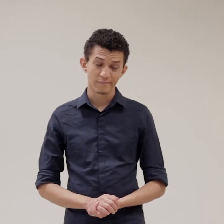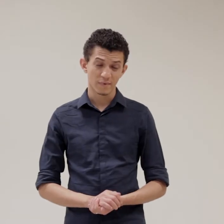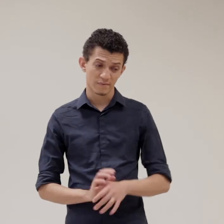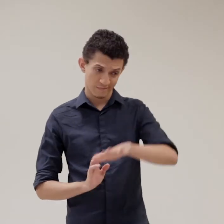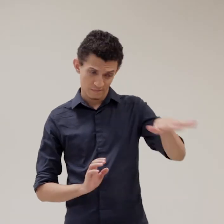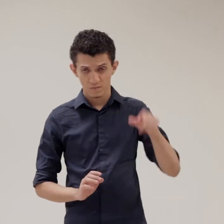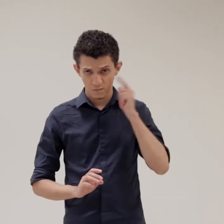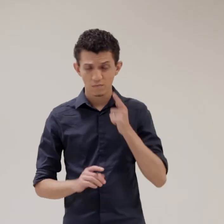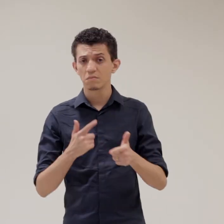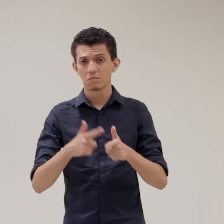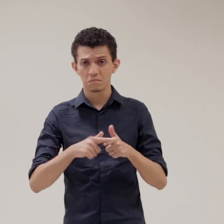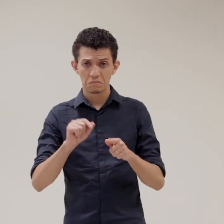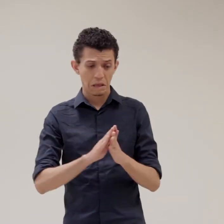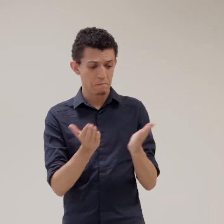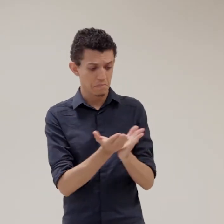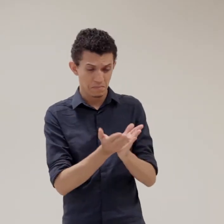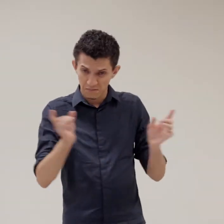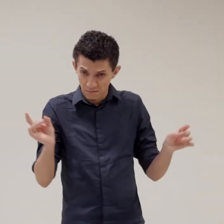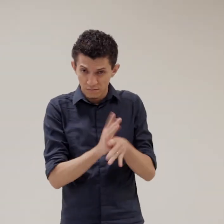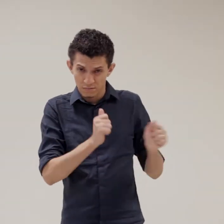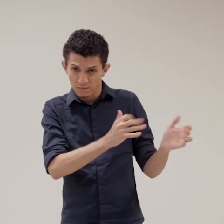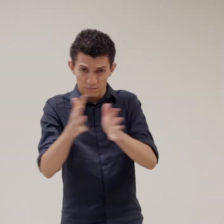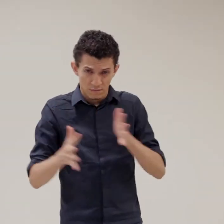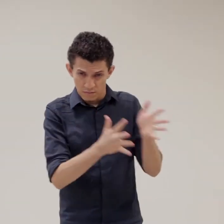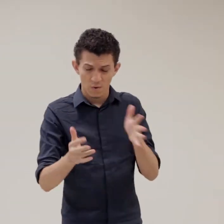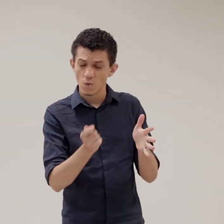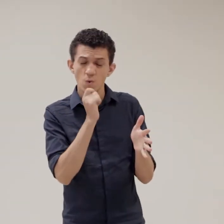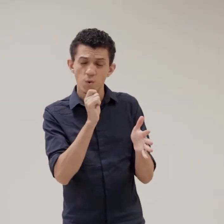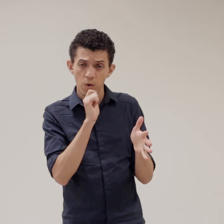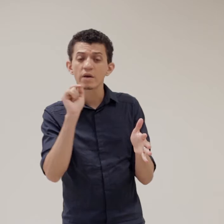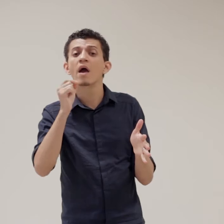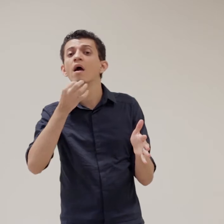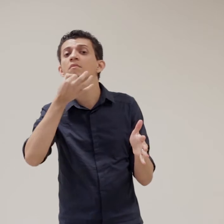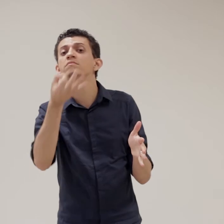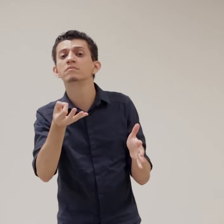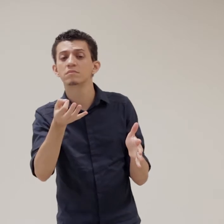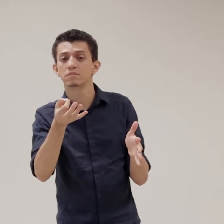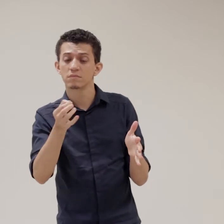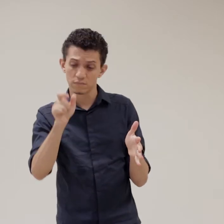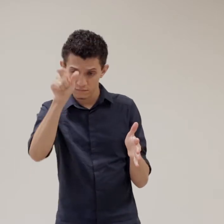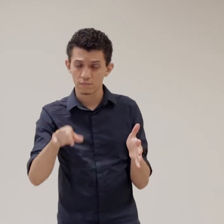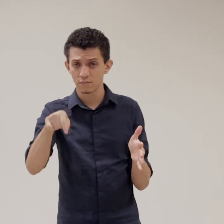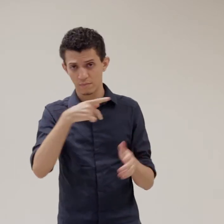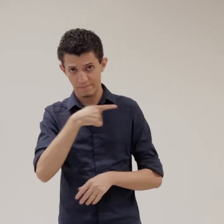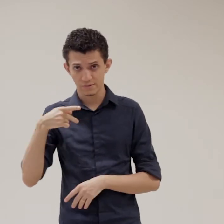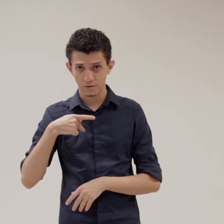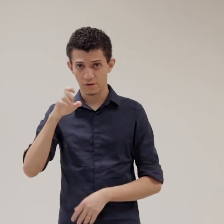ao coração deles, a língua de sinais, aponta o pastor Ernie Seibert, diretor de comunicação social da Sociedade Bíblica do